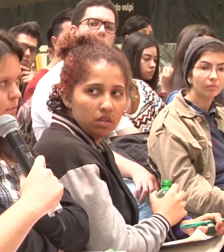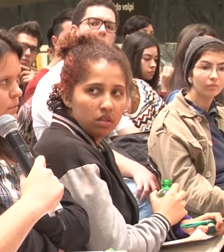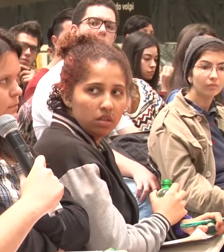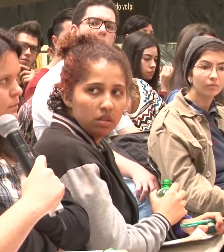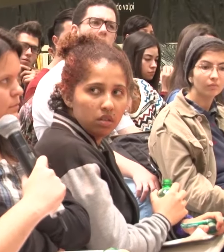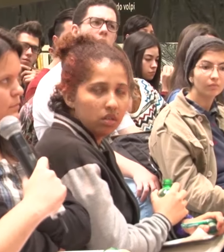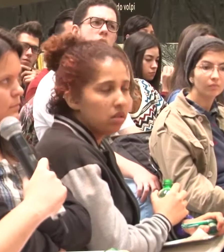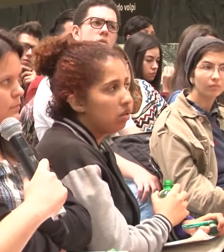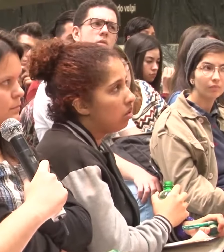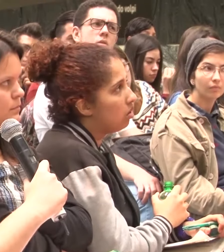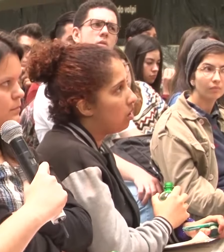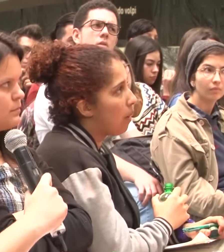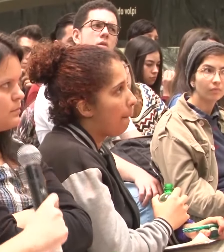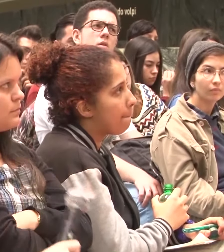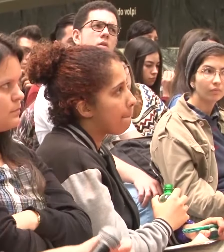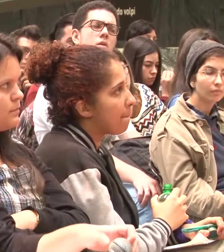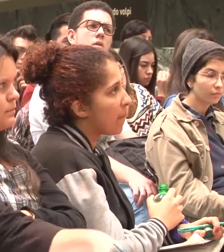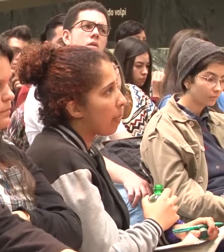eugenia.